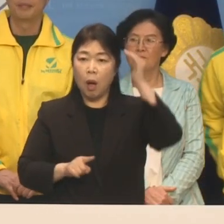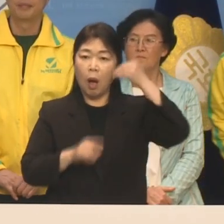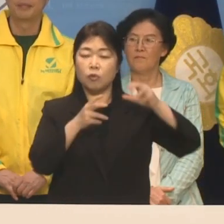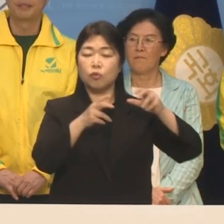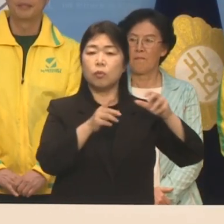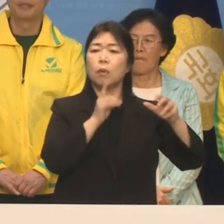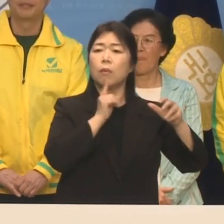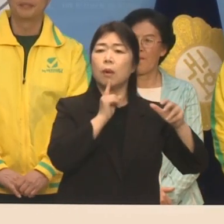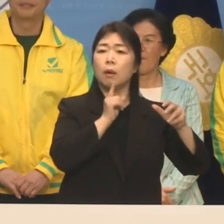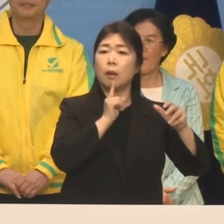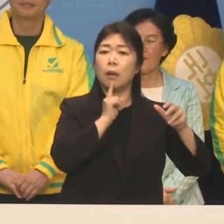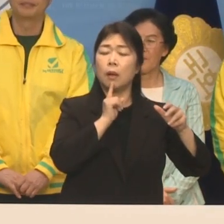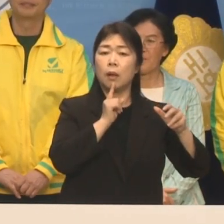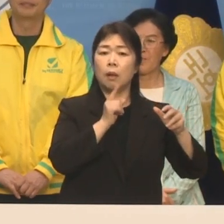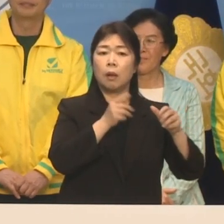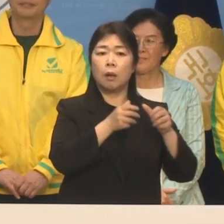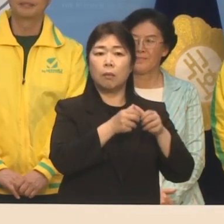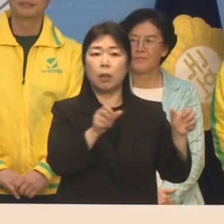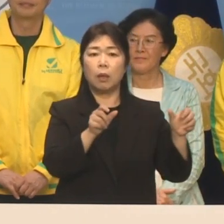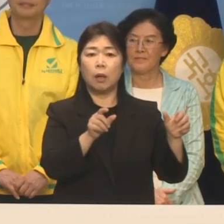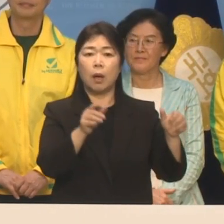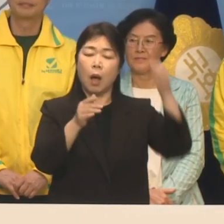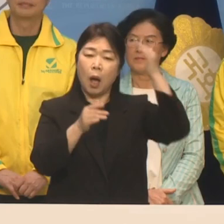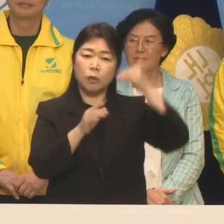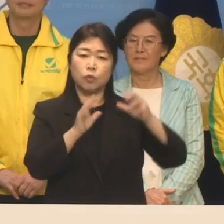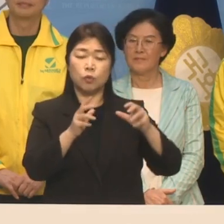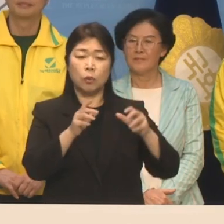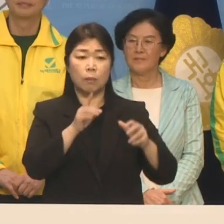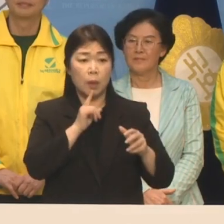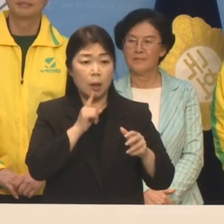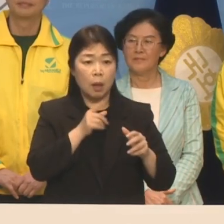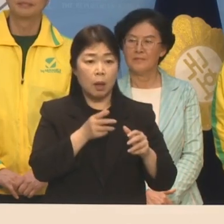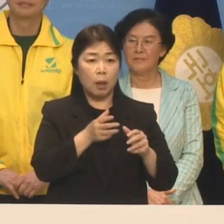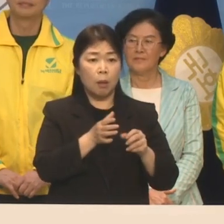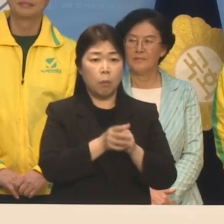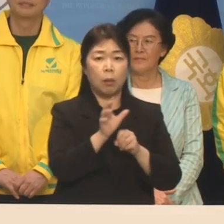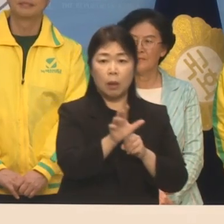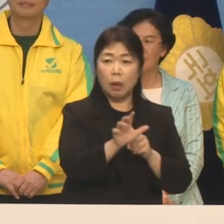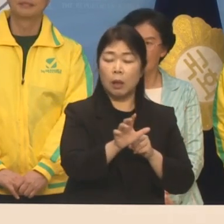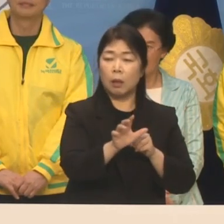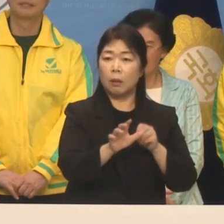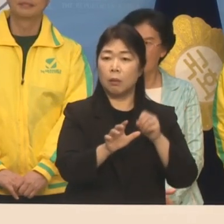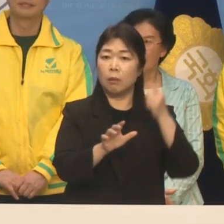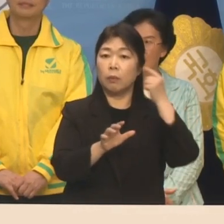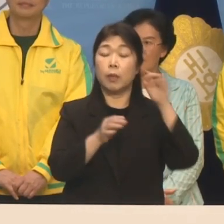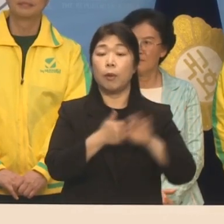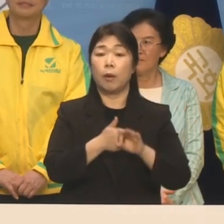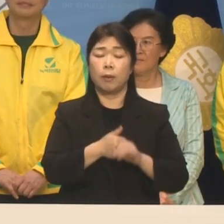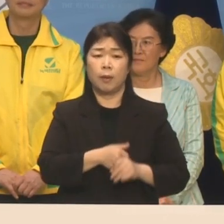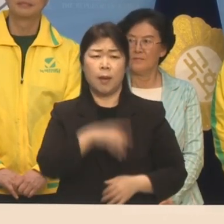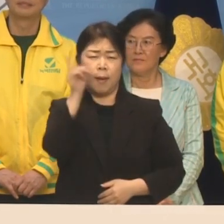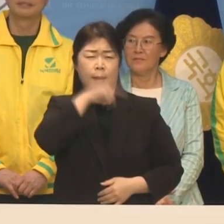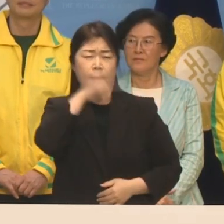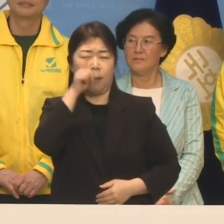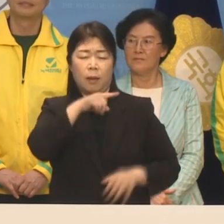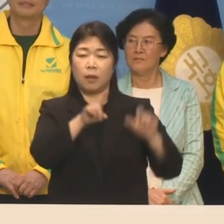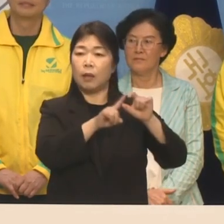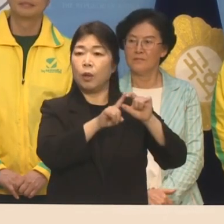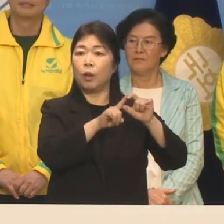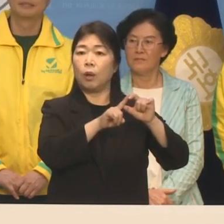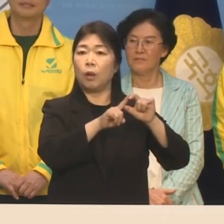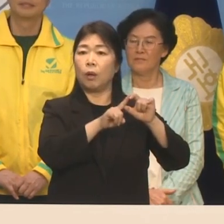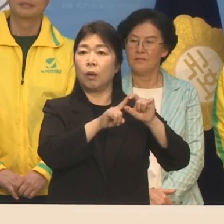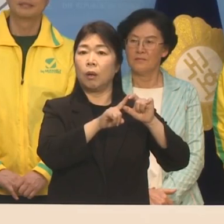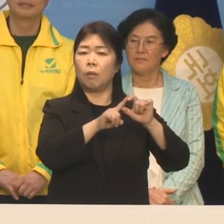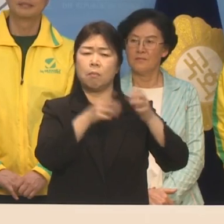엄청나게 훼손하고 왜곡하는 선거라고 봐요. 나쁜 말이 너무 많이 돌아다녀요. 좋은 말이라는